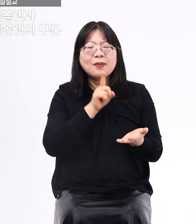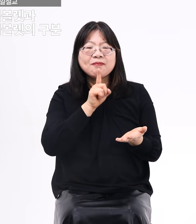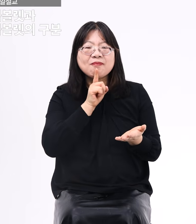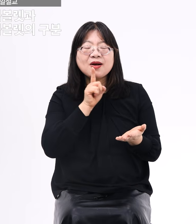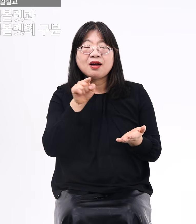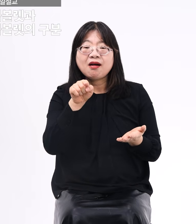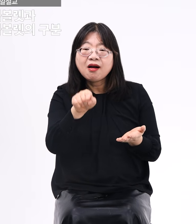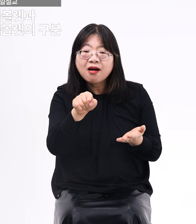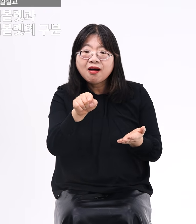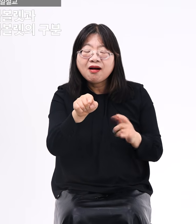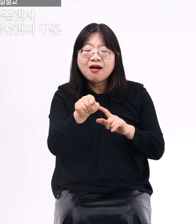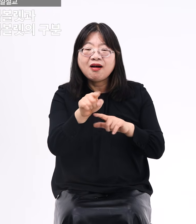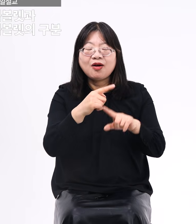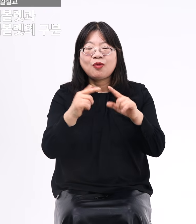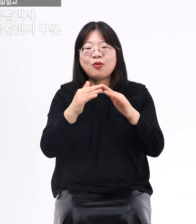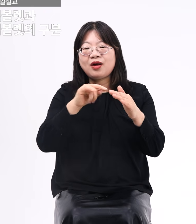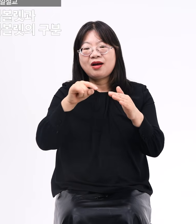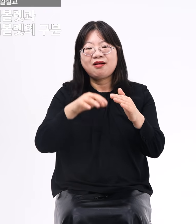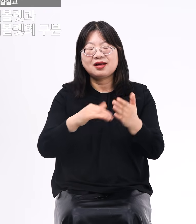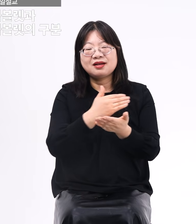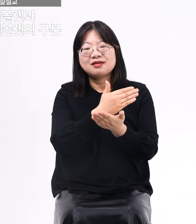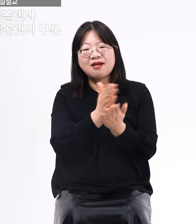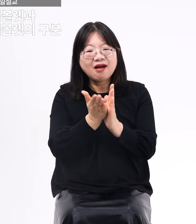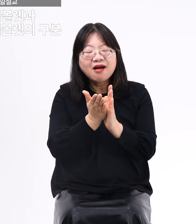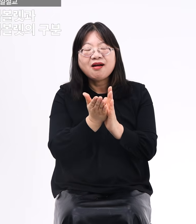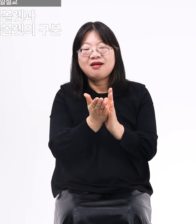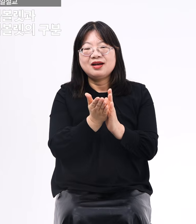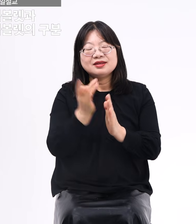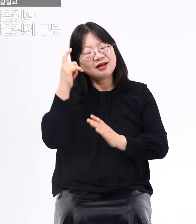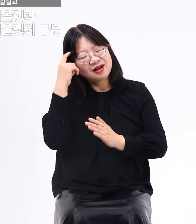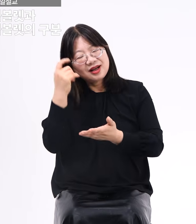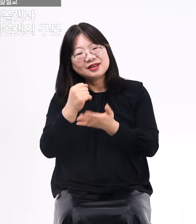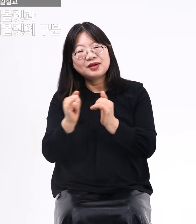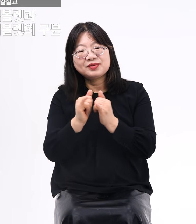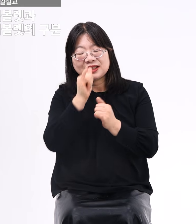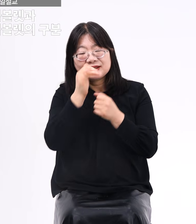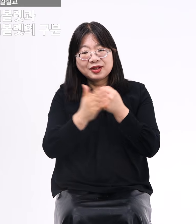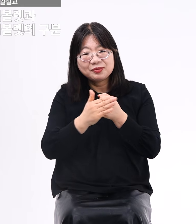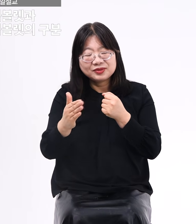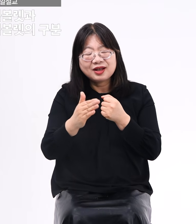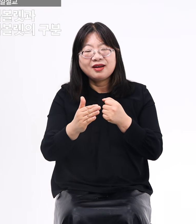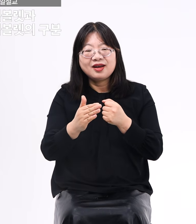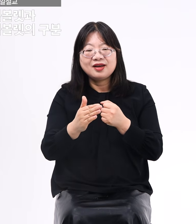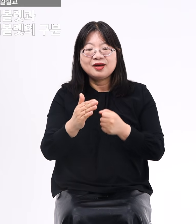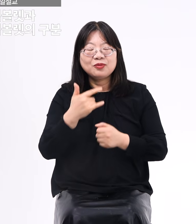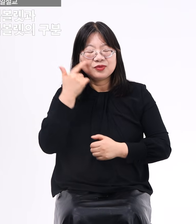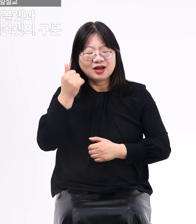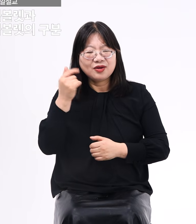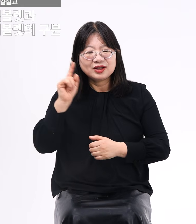그러면 교회 안에는 다양한 스펙트럼이 있는데 교회가 시끄럽겠어요? 조용하겠어요?